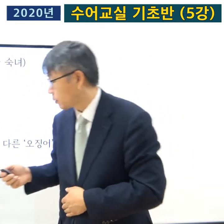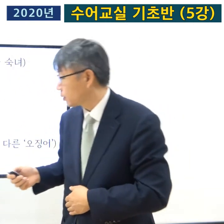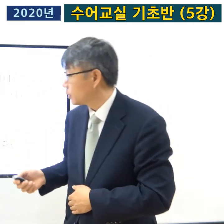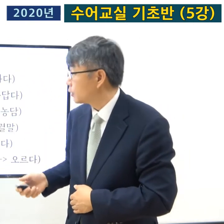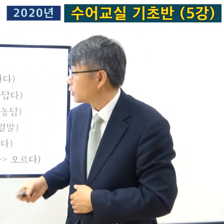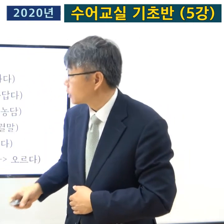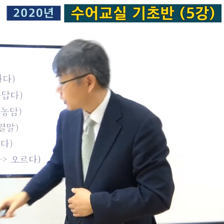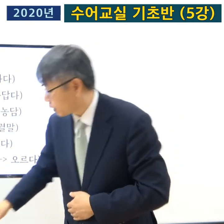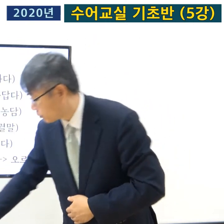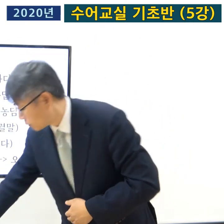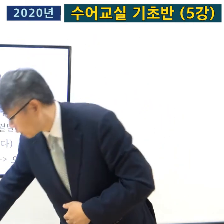그 다음,